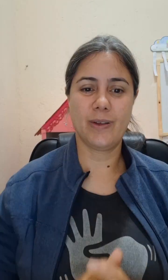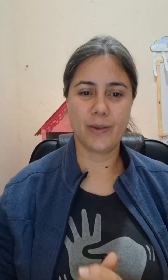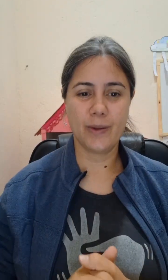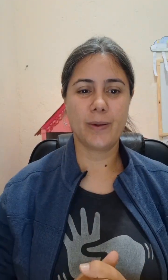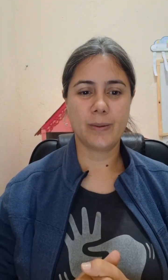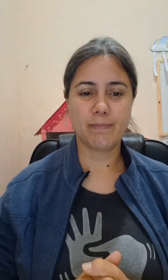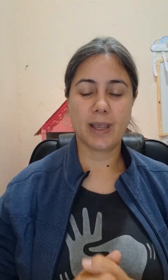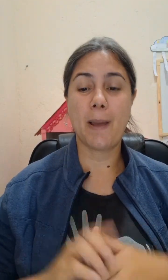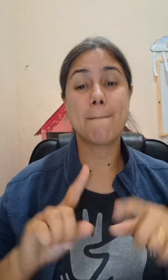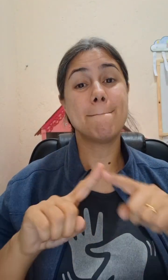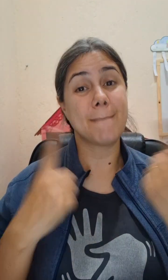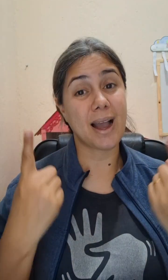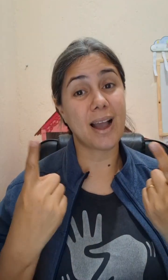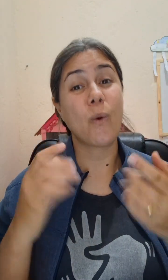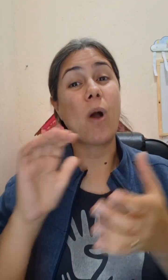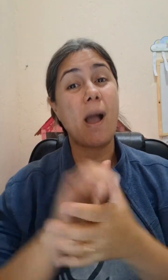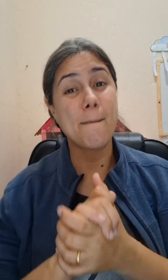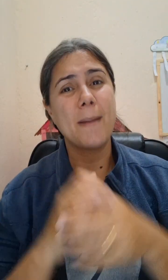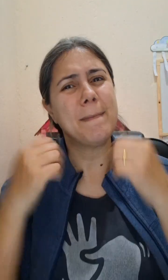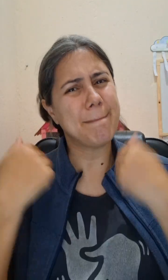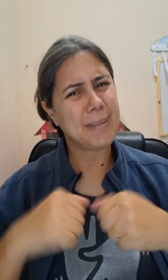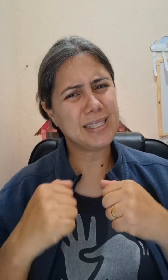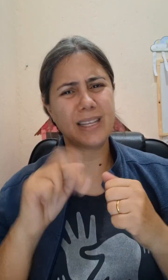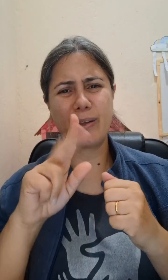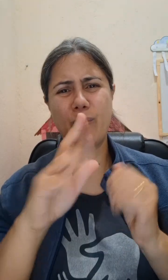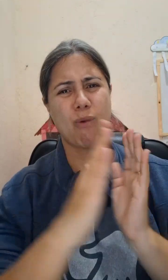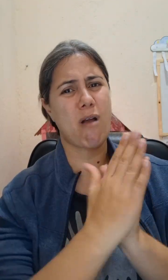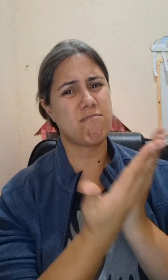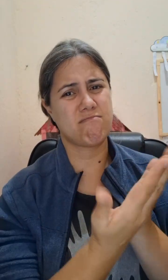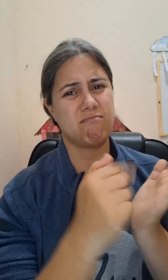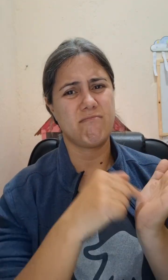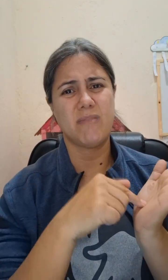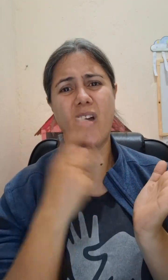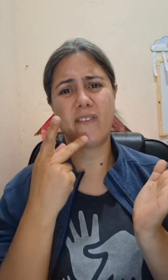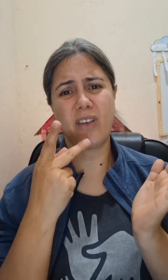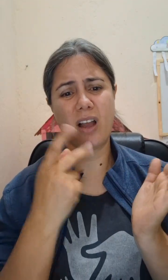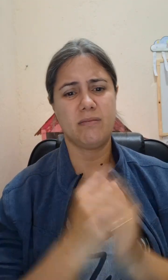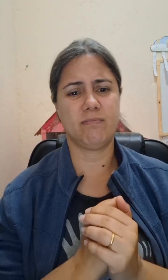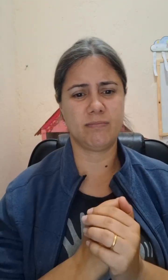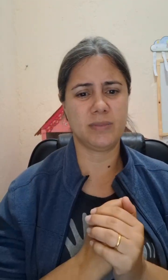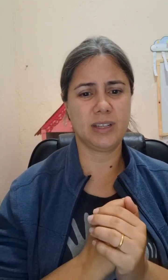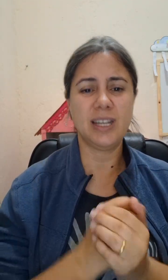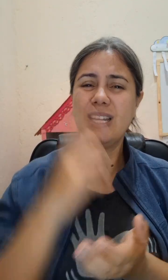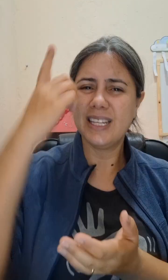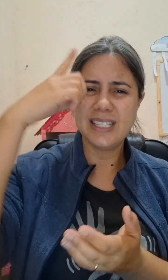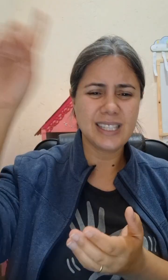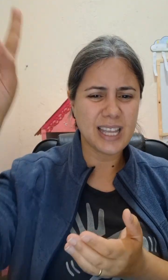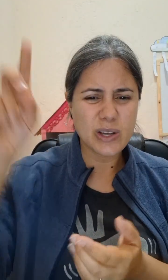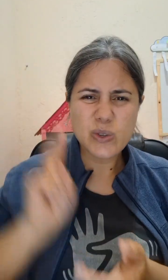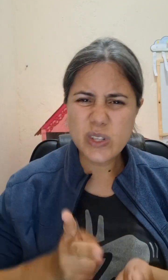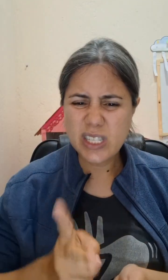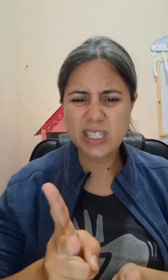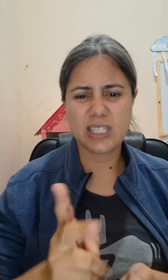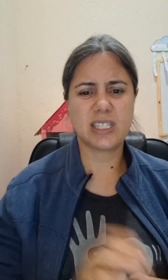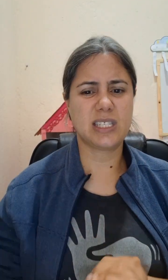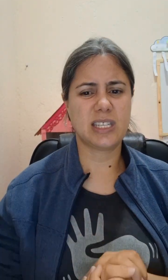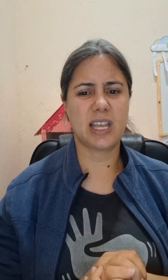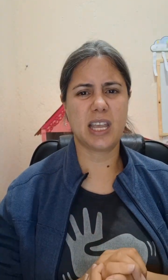bíblicos. Deus sempre falou que odiava as pessoas, a banalização do casamento, né? Que as pessoas